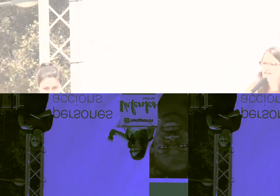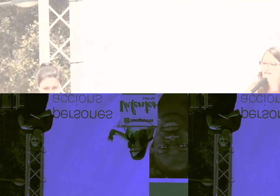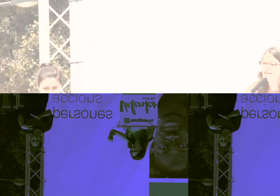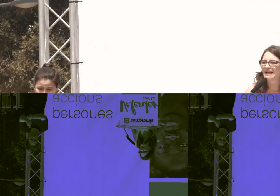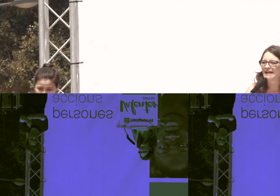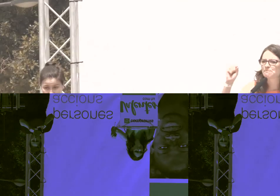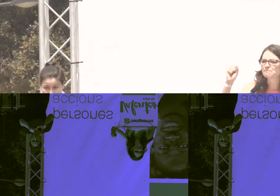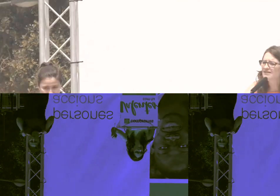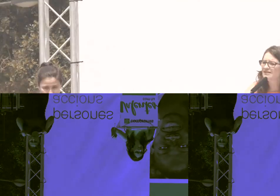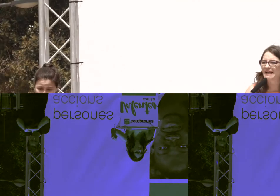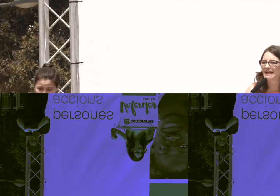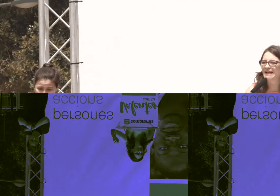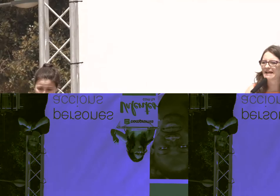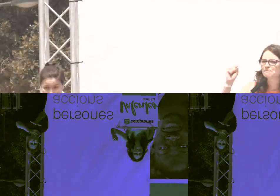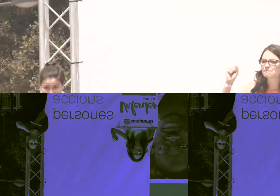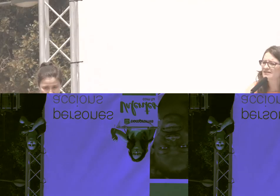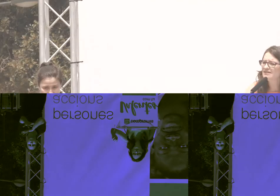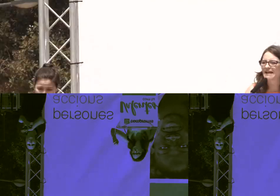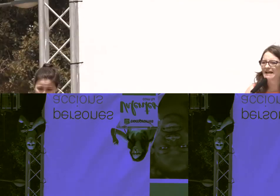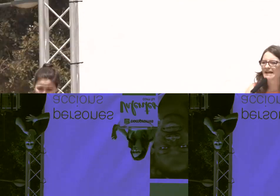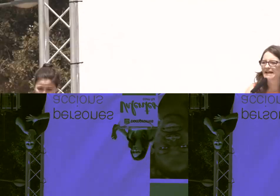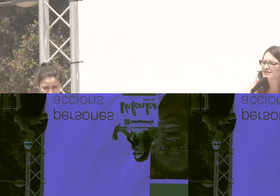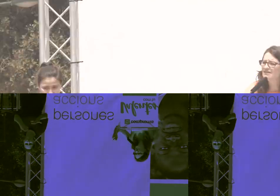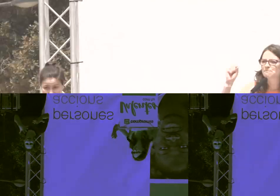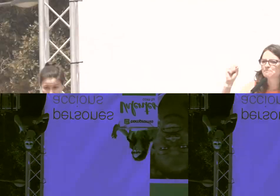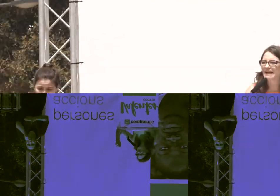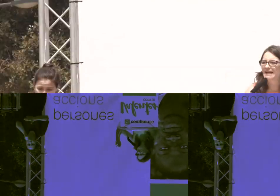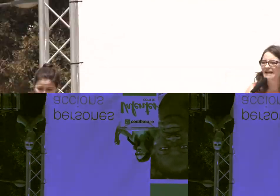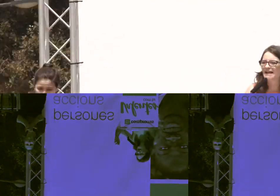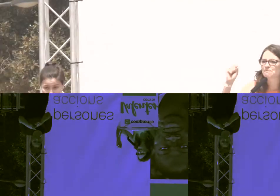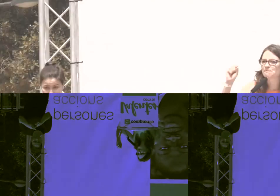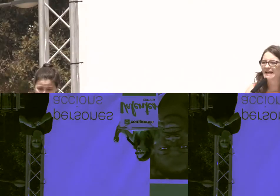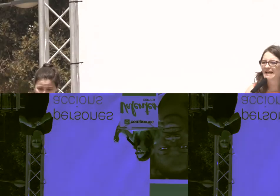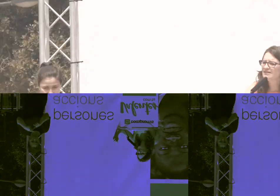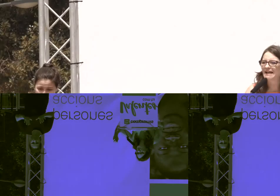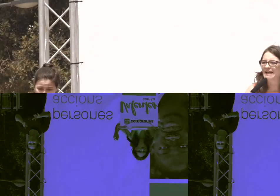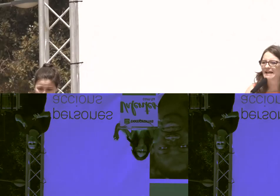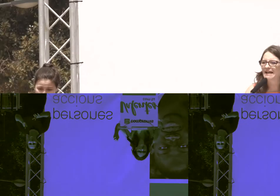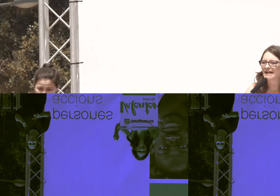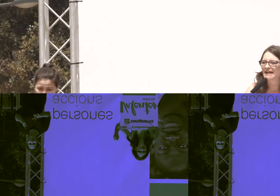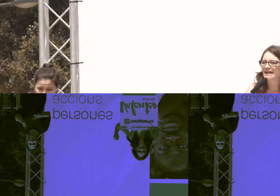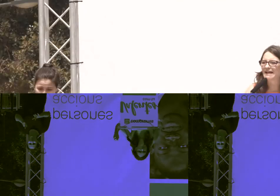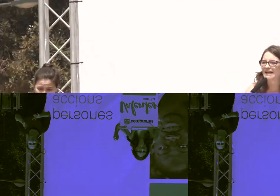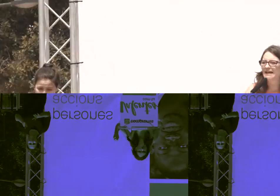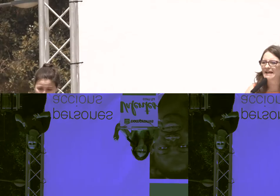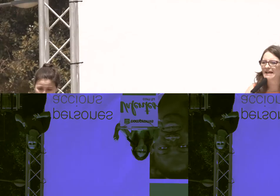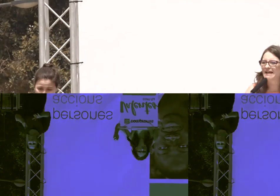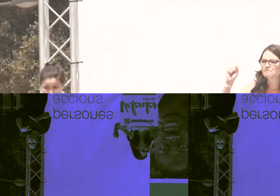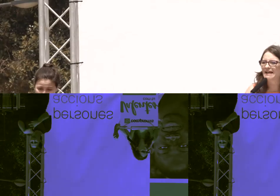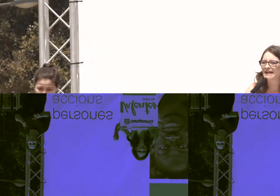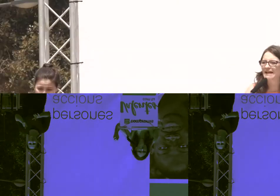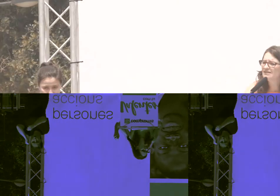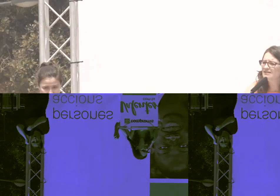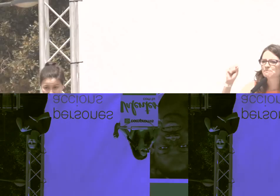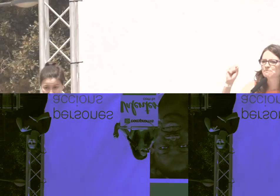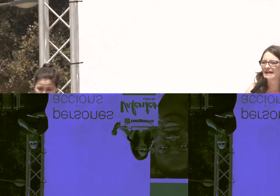canvi. Ara vos demano una cosa, heu de ser ambaixadors i ambaixadores del canvi. Conteu-li a